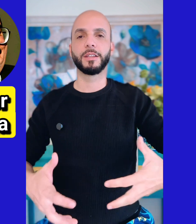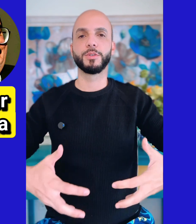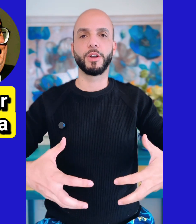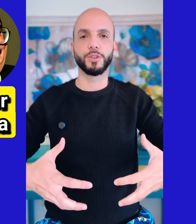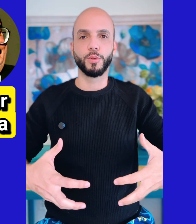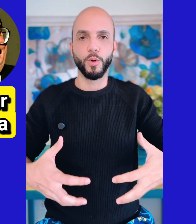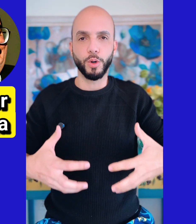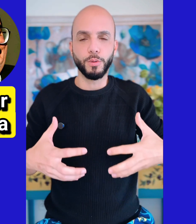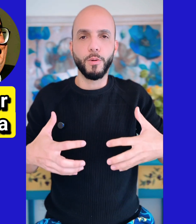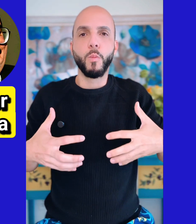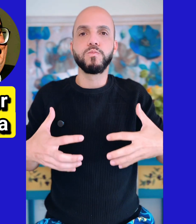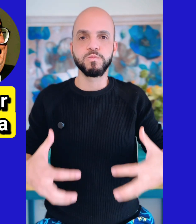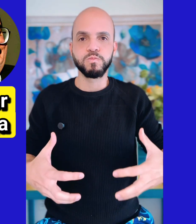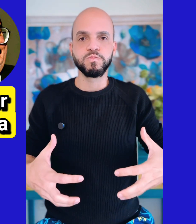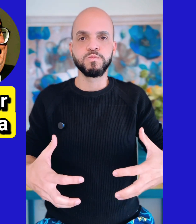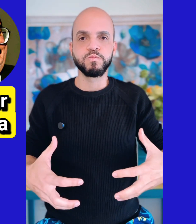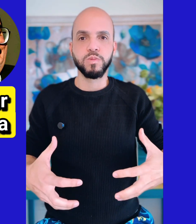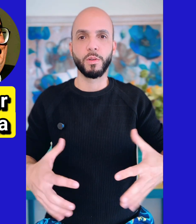sinal de gordo. Tá?